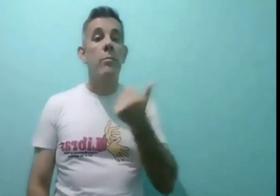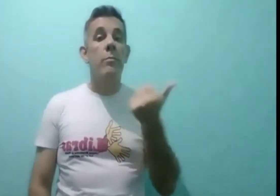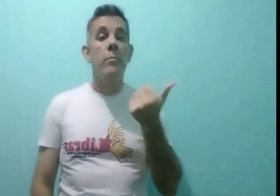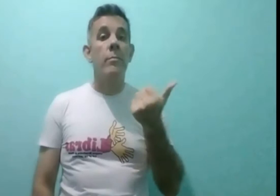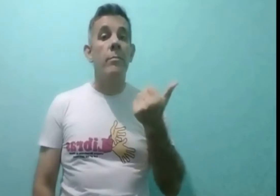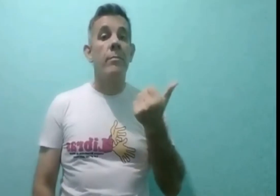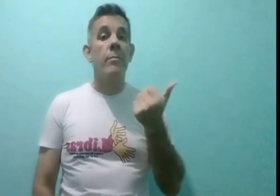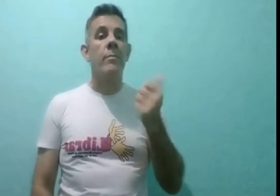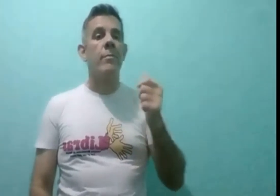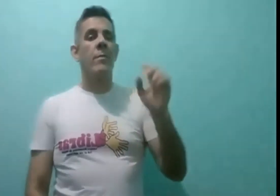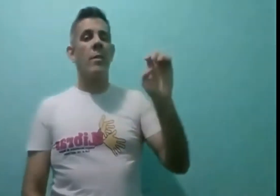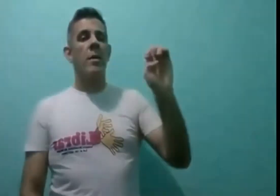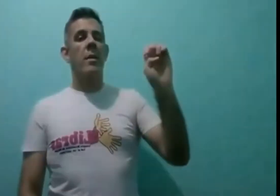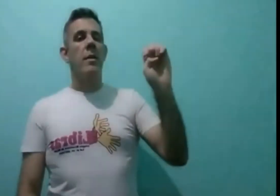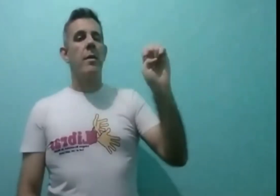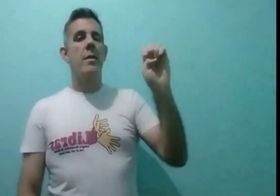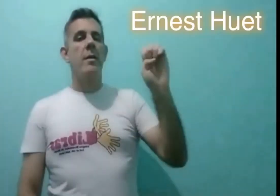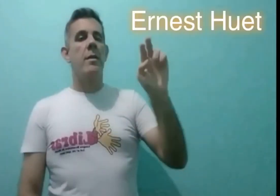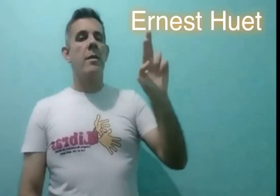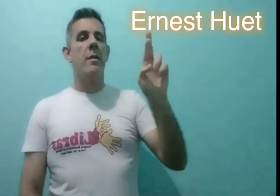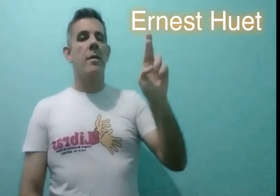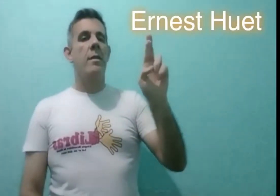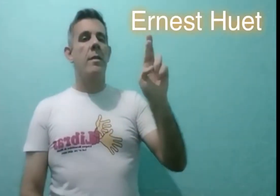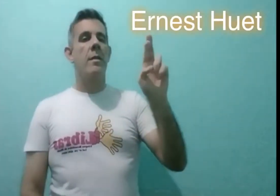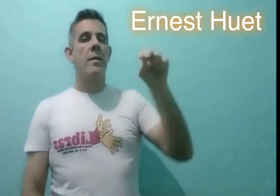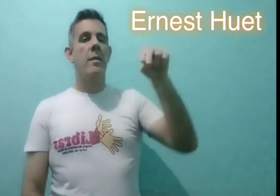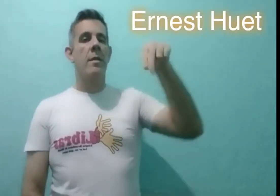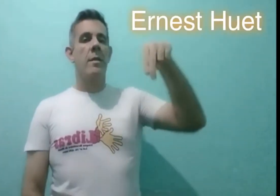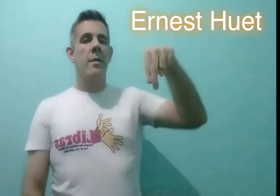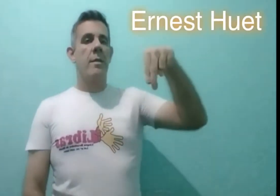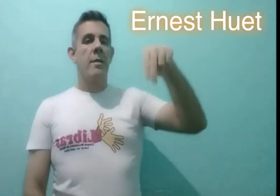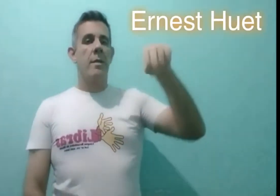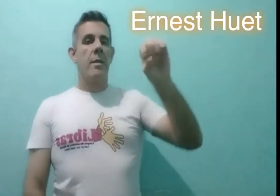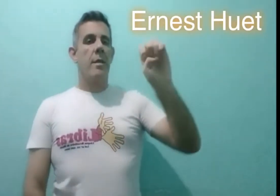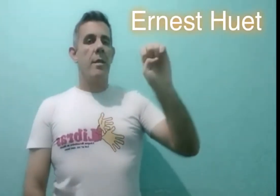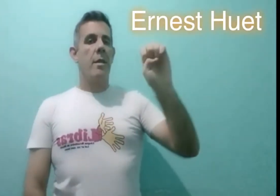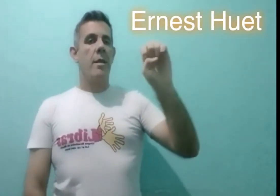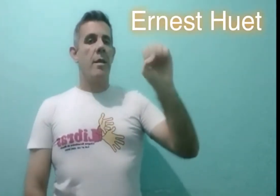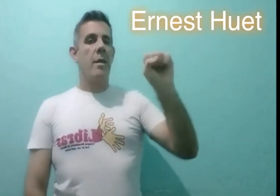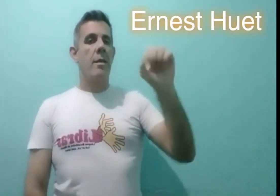E esse professor que veio, que tem o nome de Ernest Rouet,